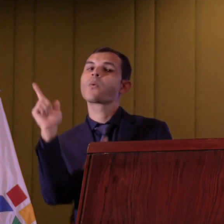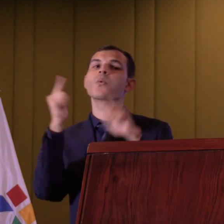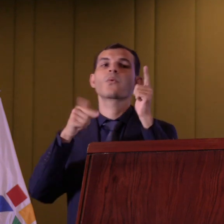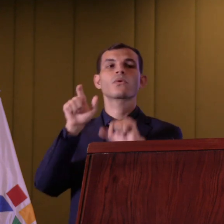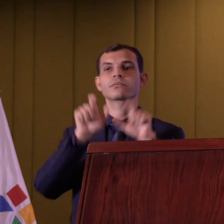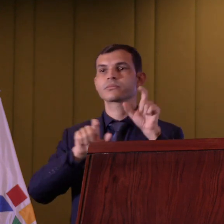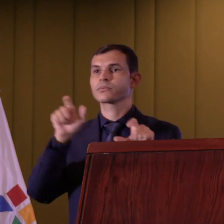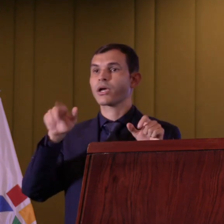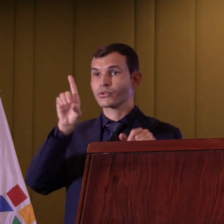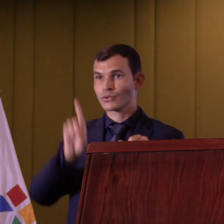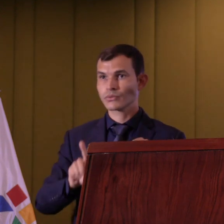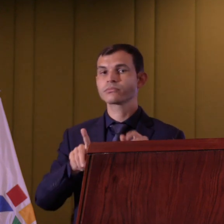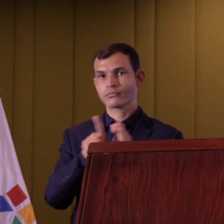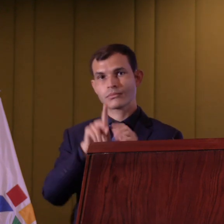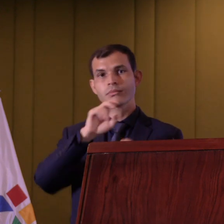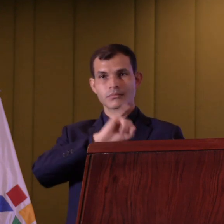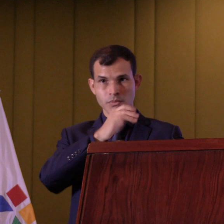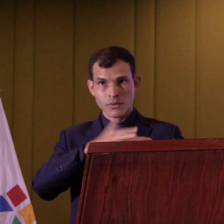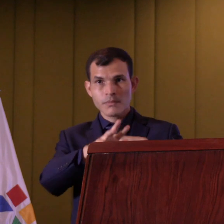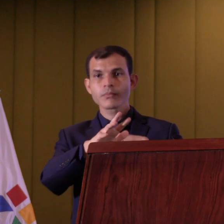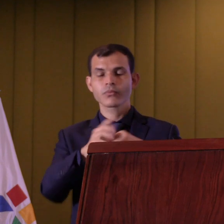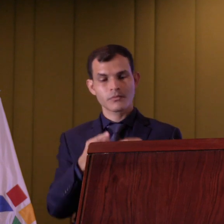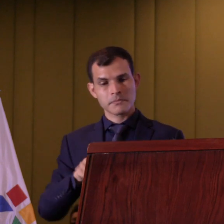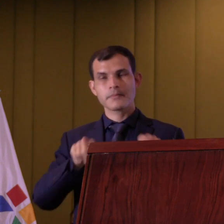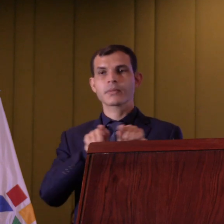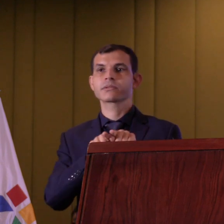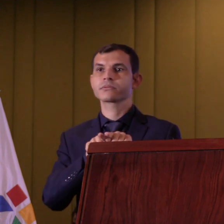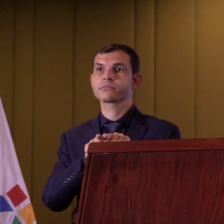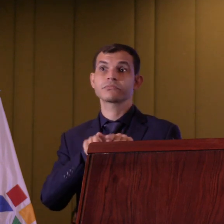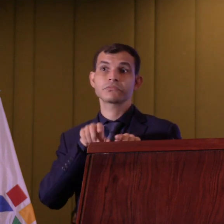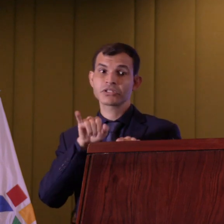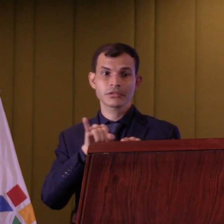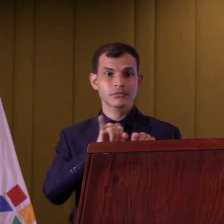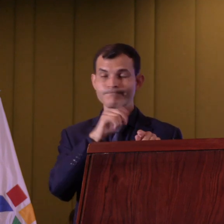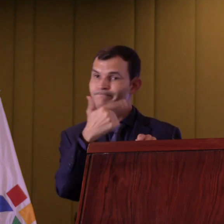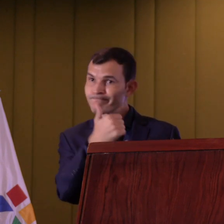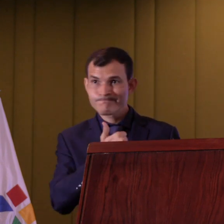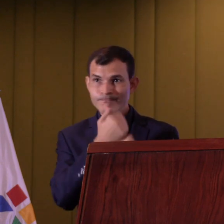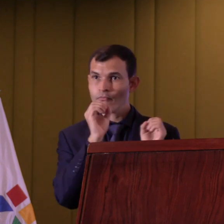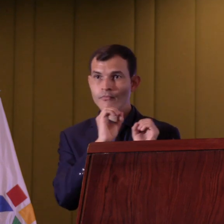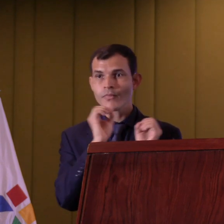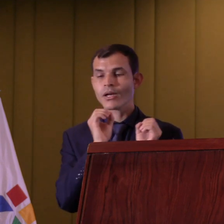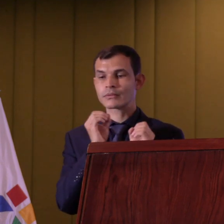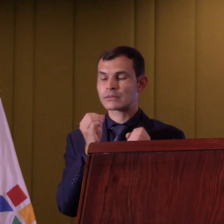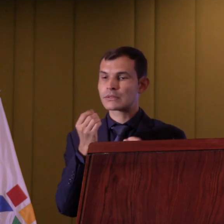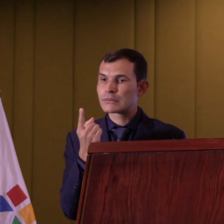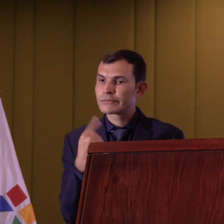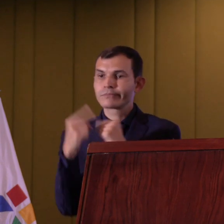e de suas fundações, pela parceria, sem a qual não teria alcançado êxito em tantas